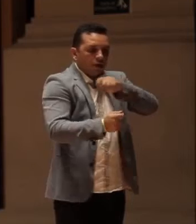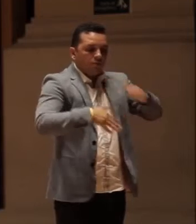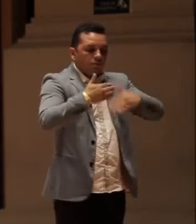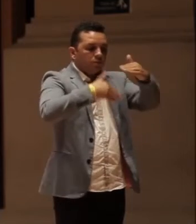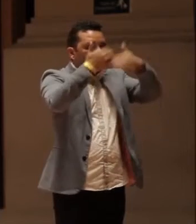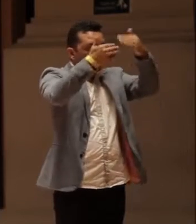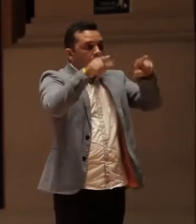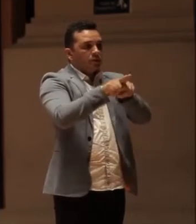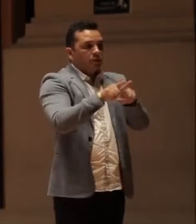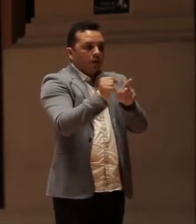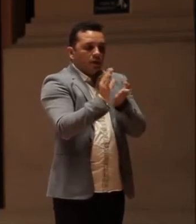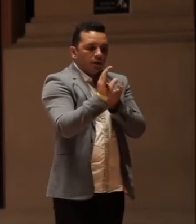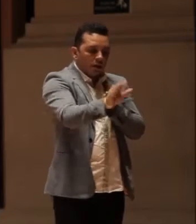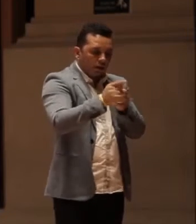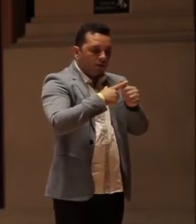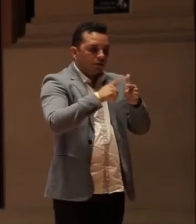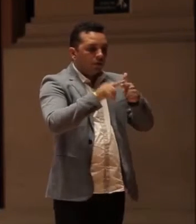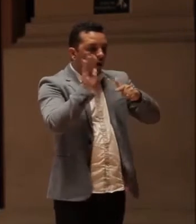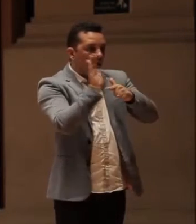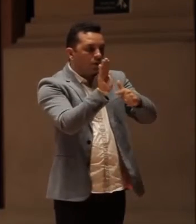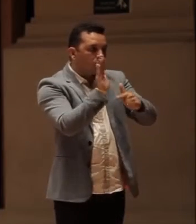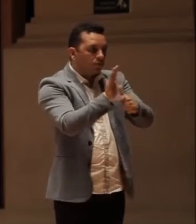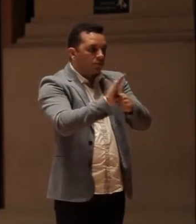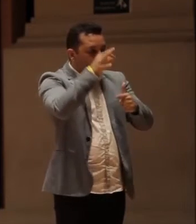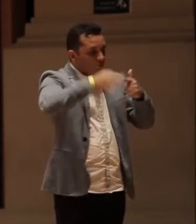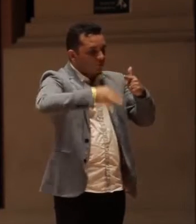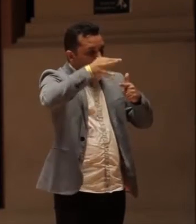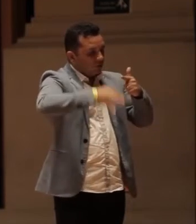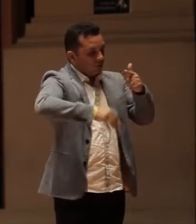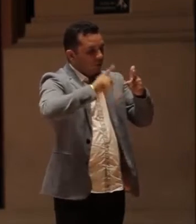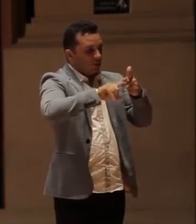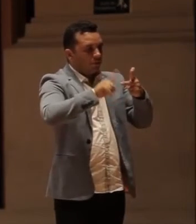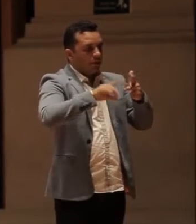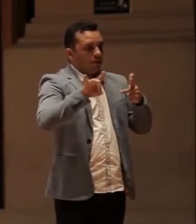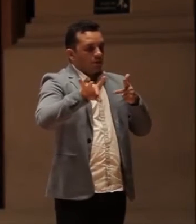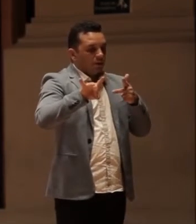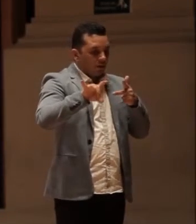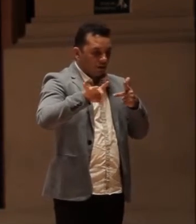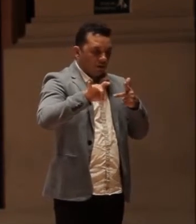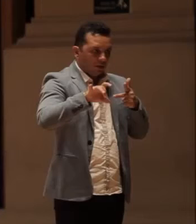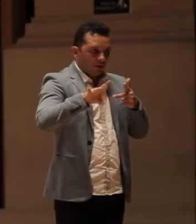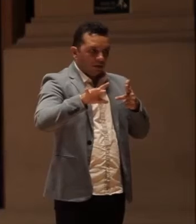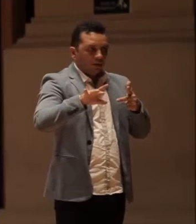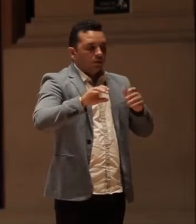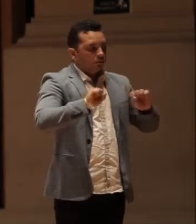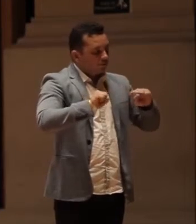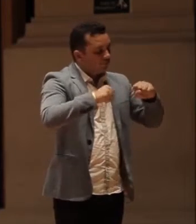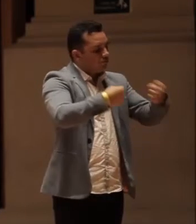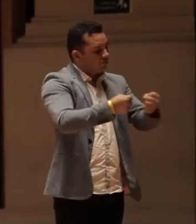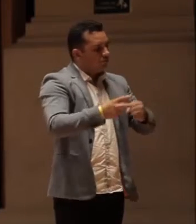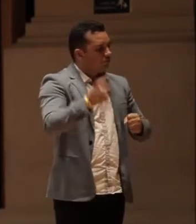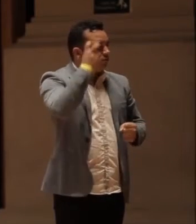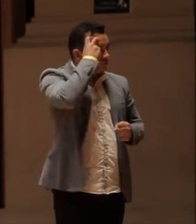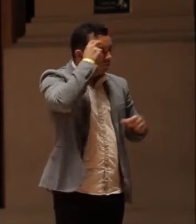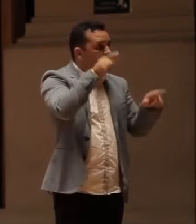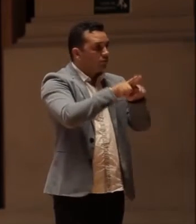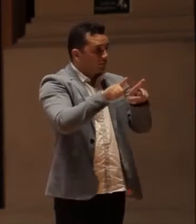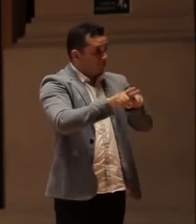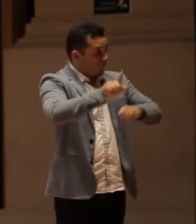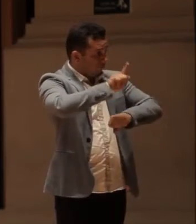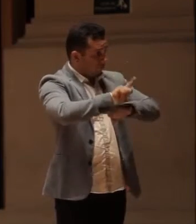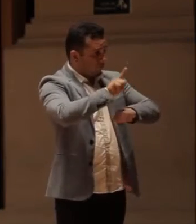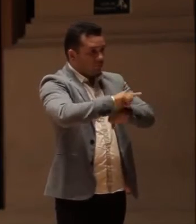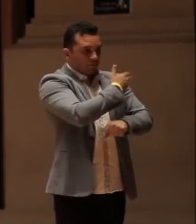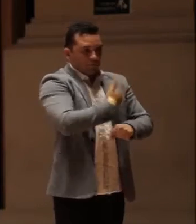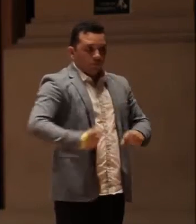planejamento, assistência jurídica e técnica. Os desafios atuais para a cultura e para a gestão pública em